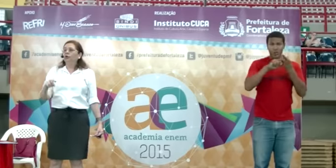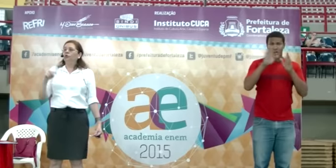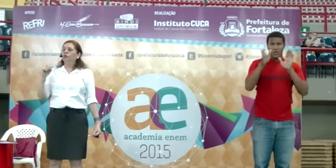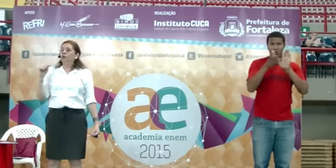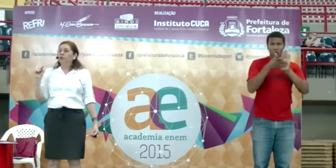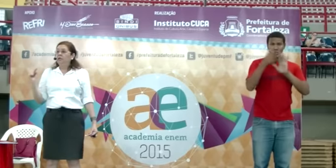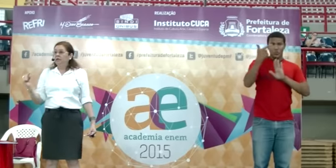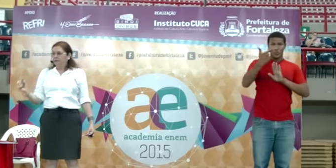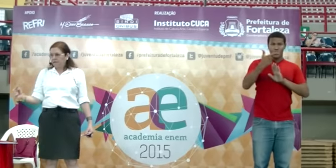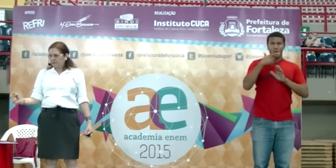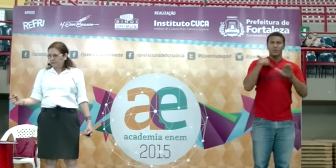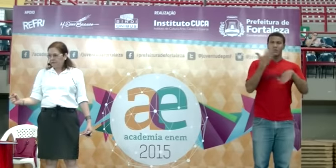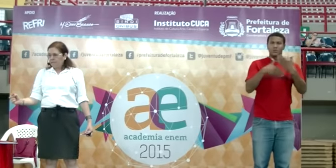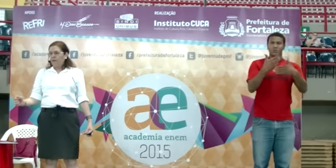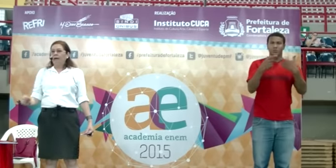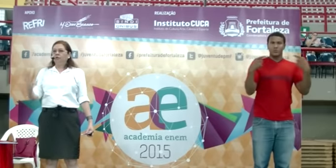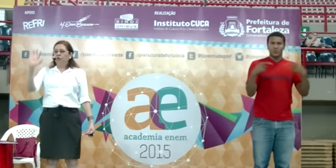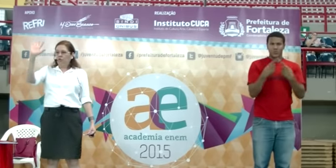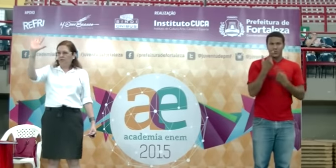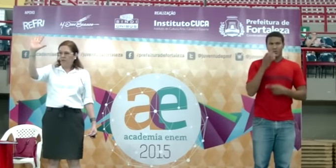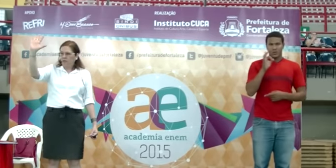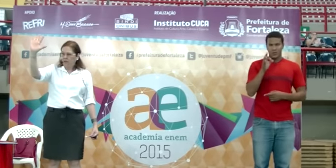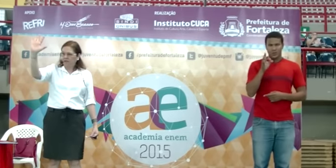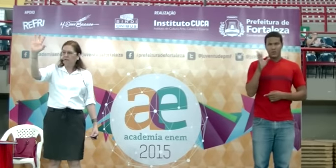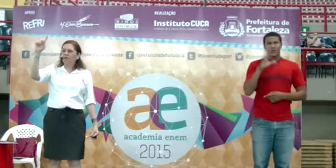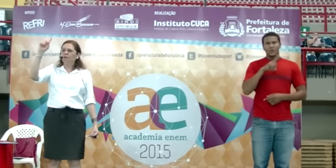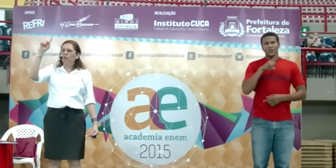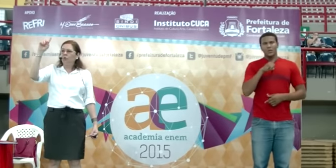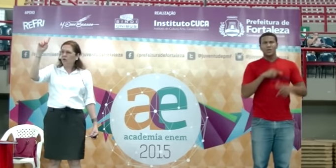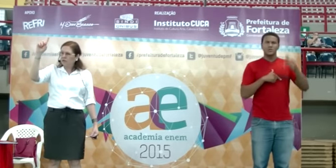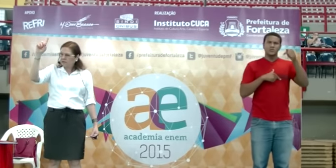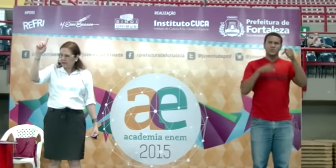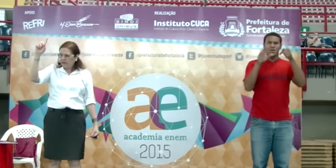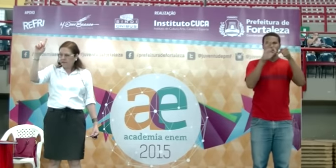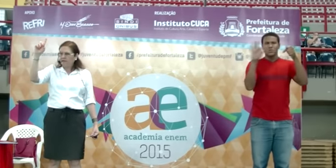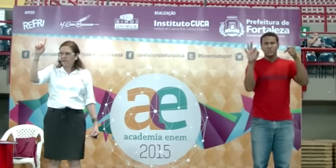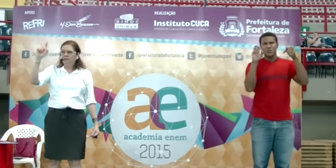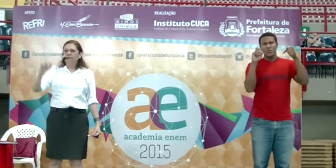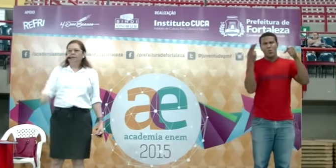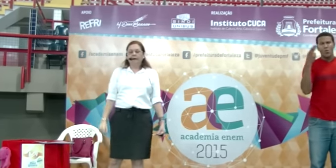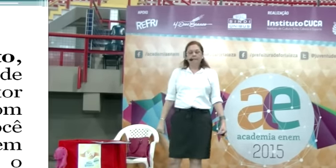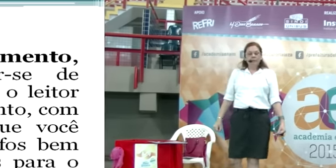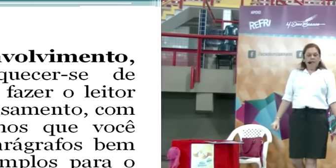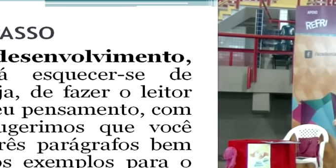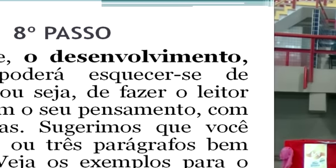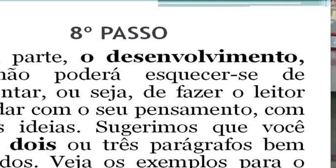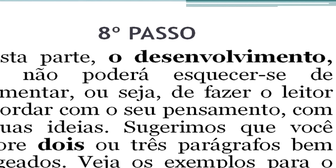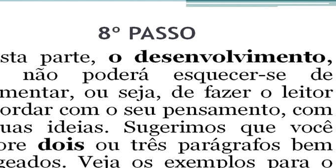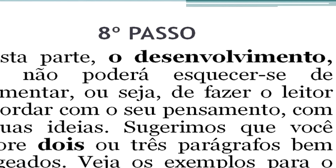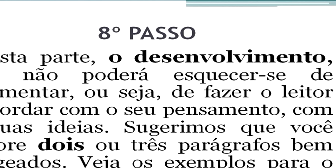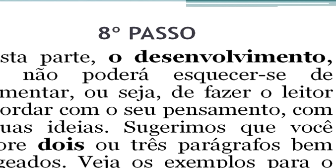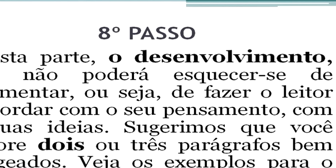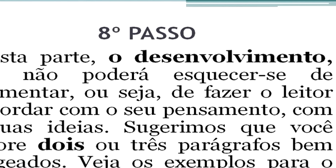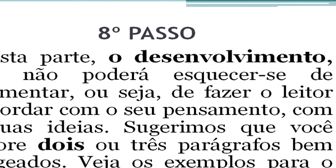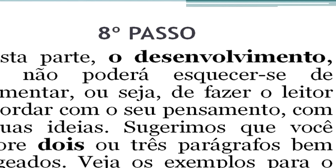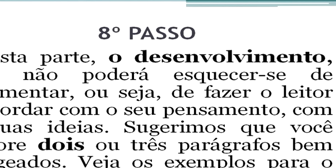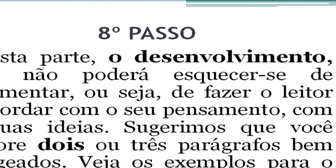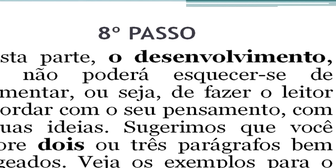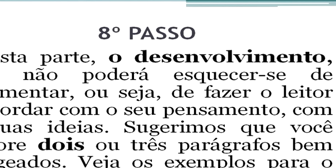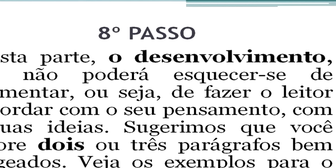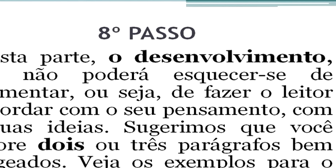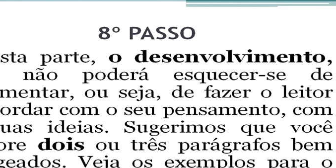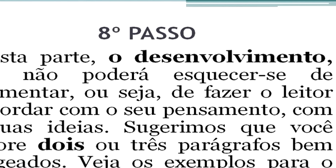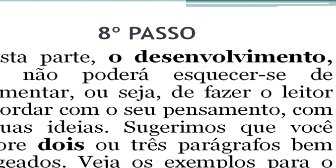7 ou 8 linhas. A introdução tem 5 ou 6, tá? Então eu botei